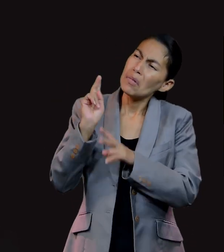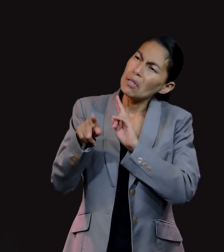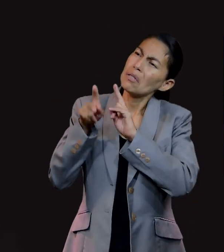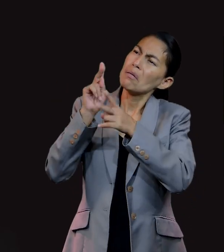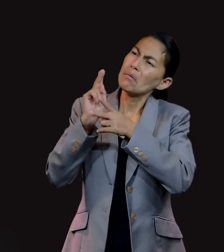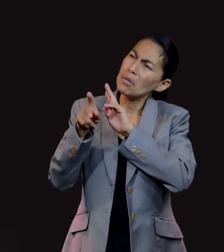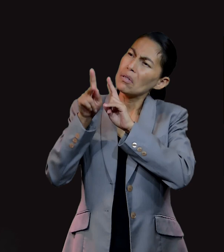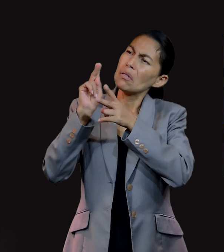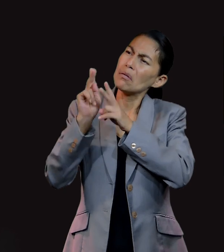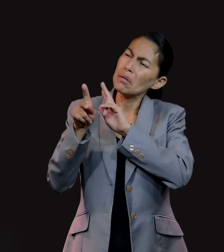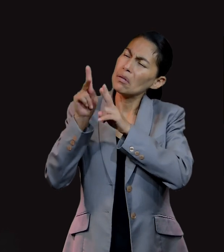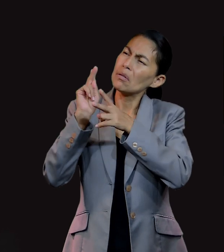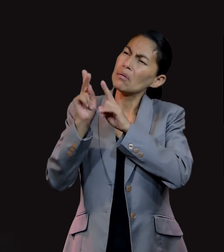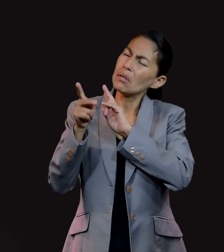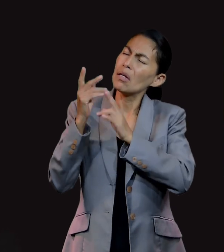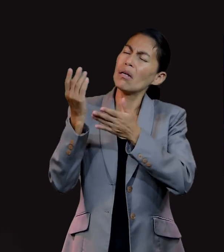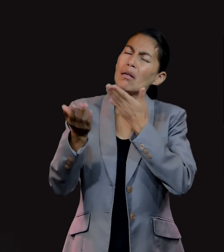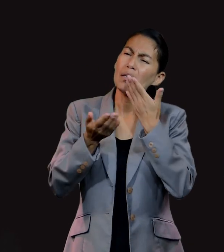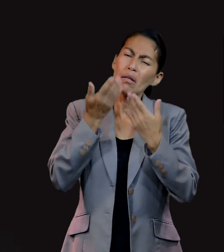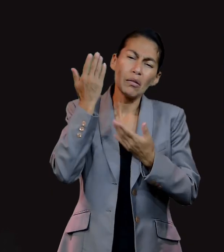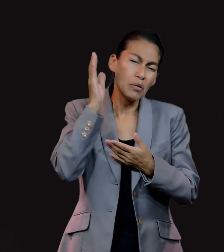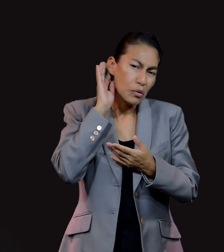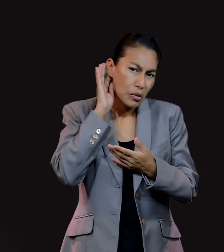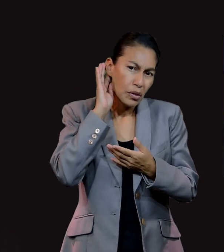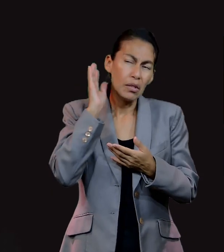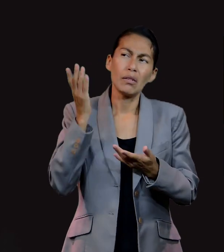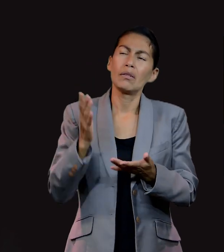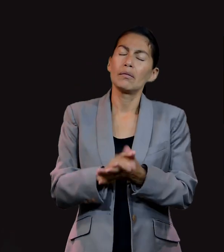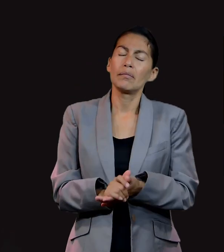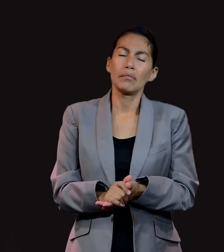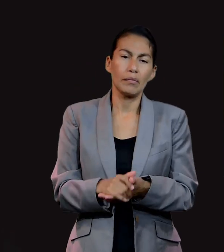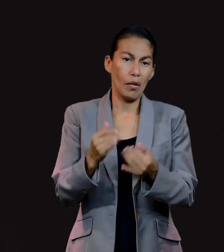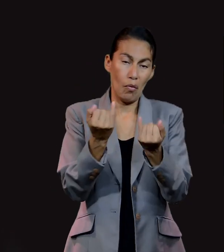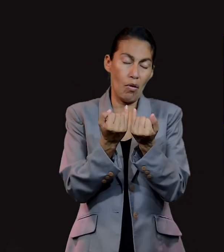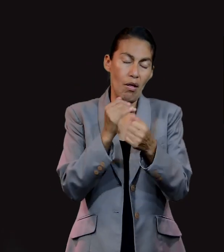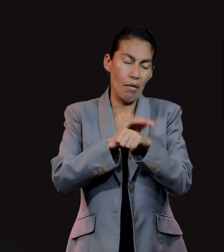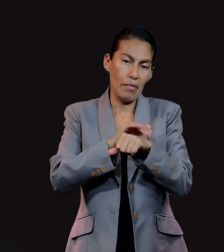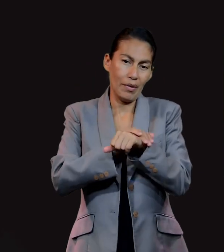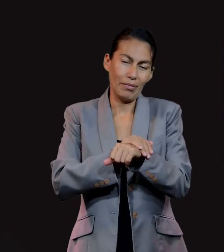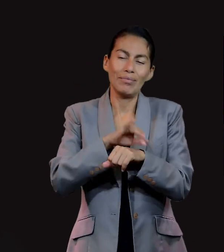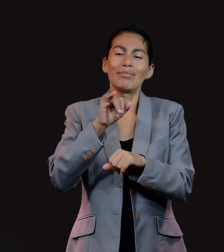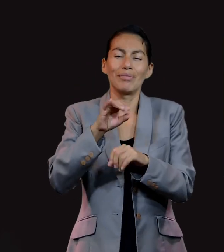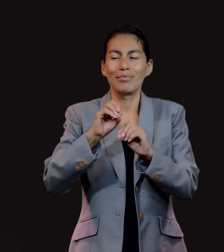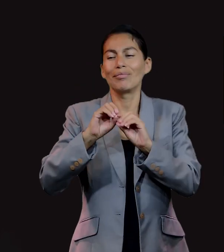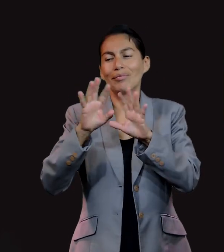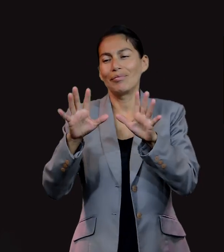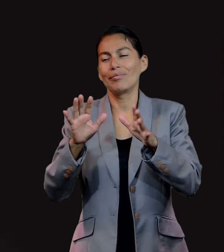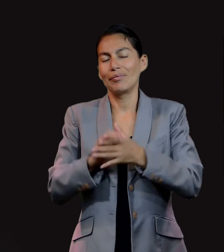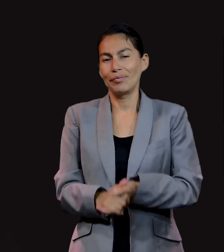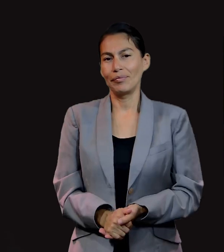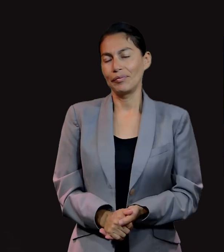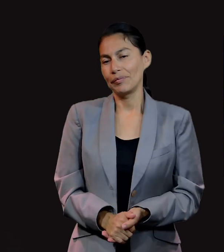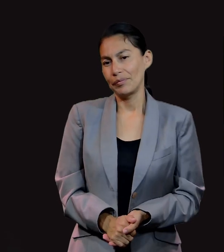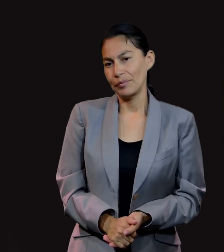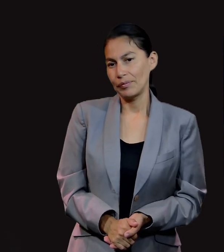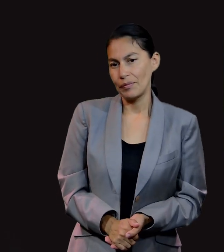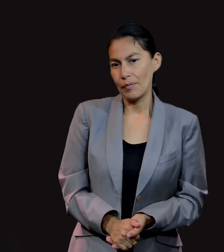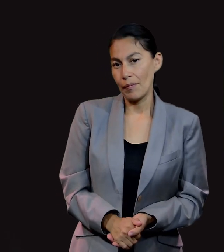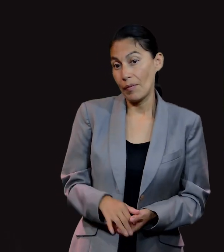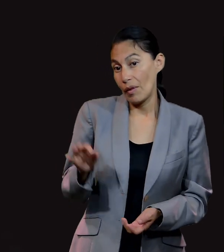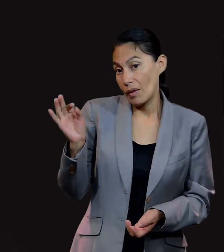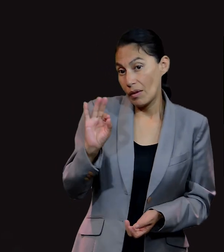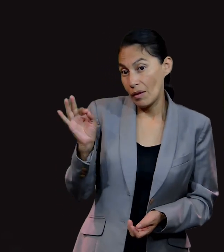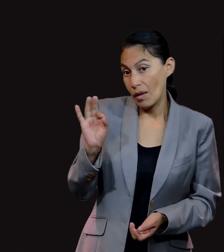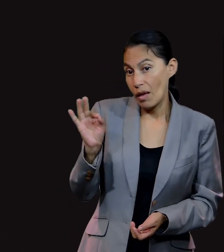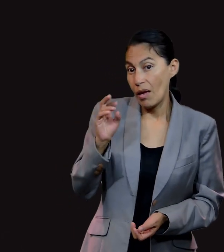uno de hablar o escuchar hablar y escuchar y conversar con un amigo ¿no es cierto? Definitivamente fue